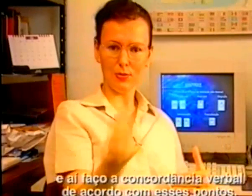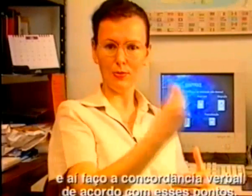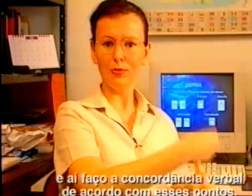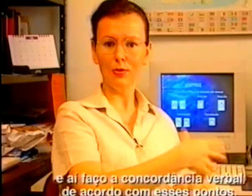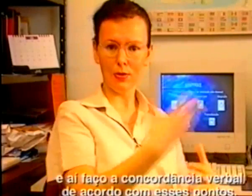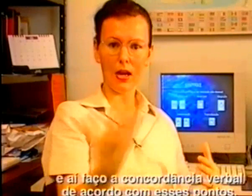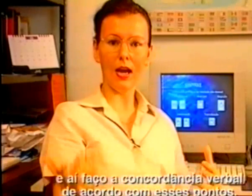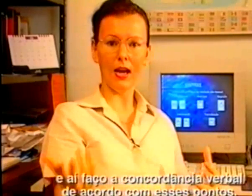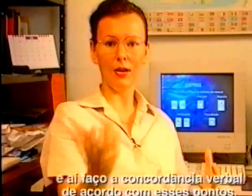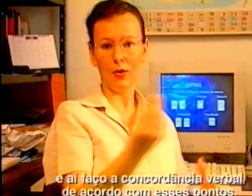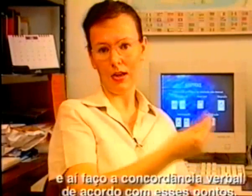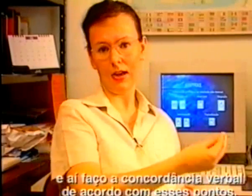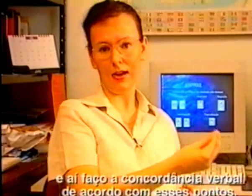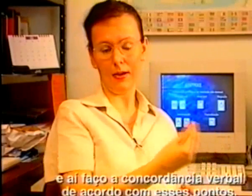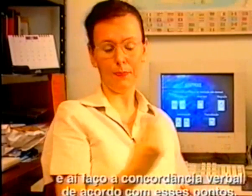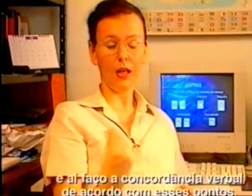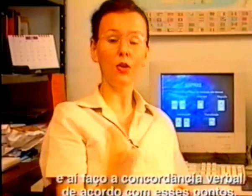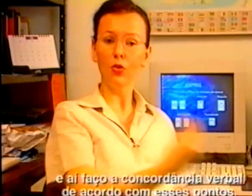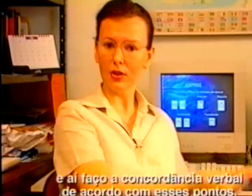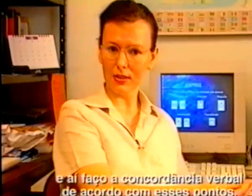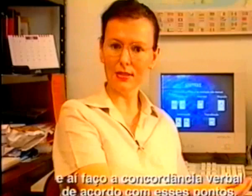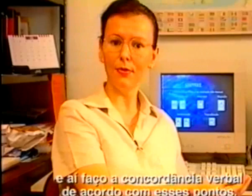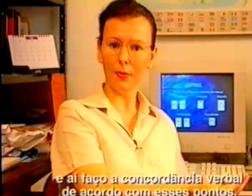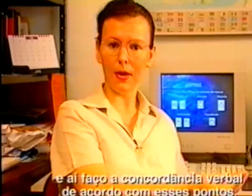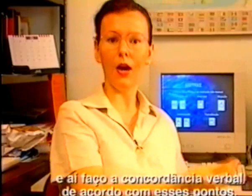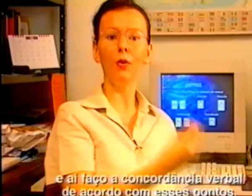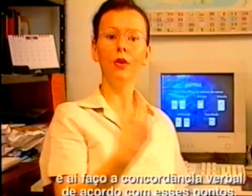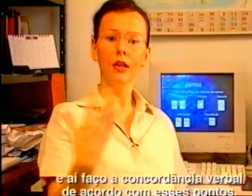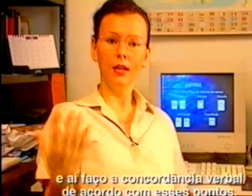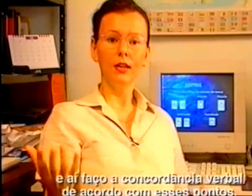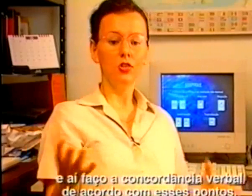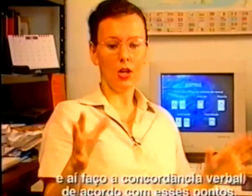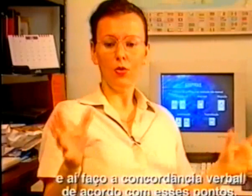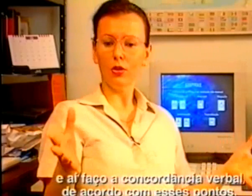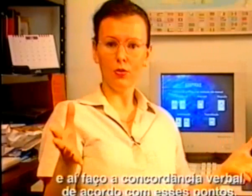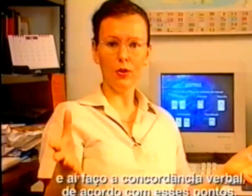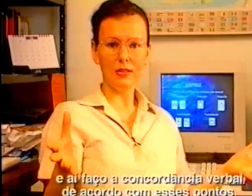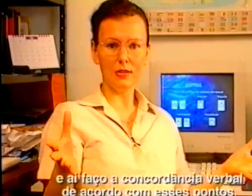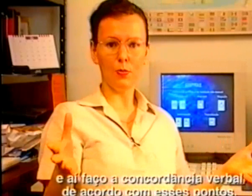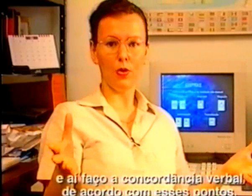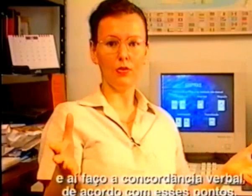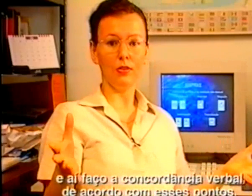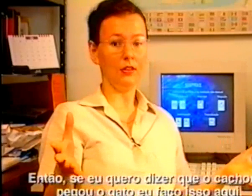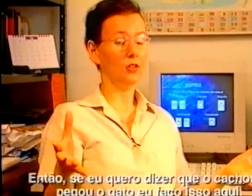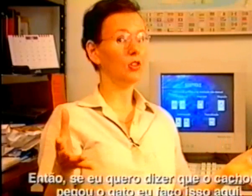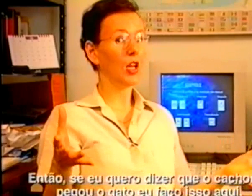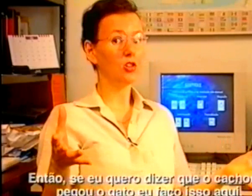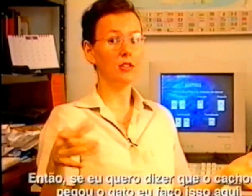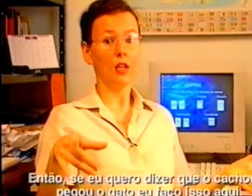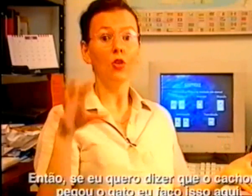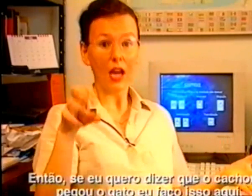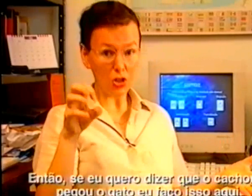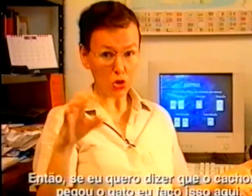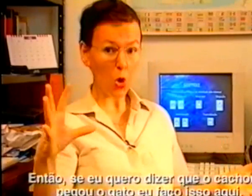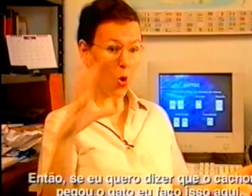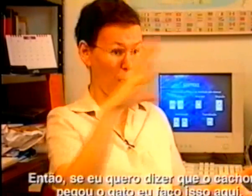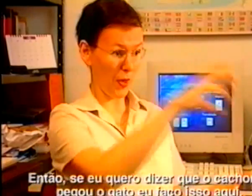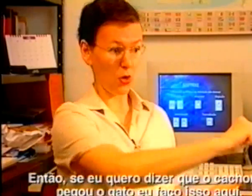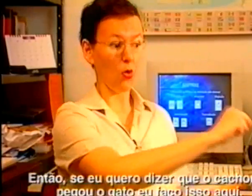faço a concordância verbal de acordo com esses pontos. Então, se eu quero dizer que o cachorro